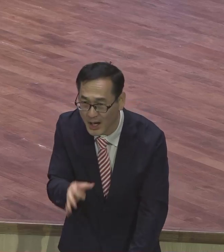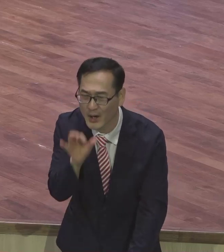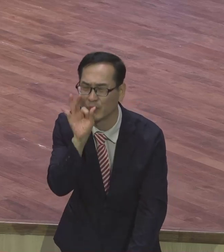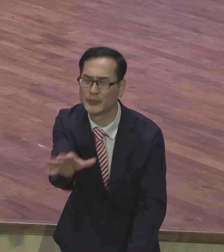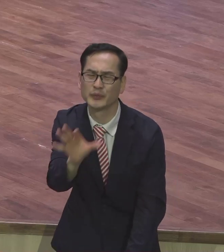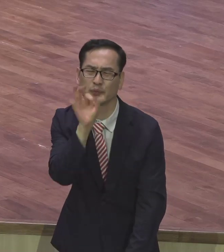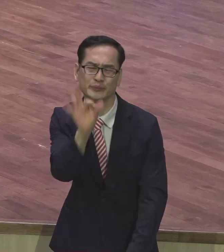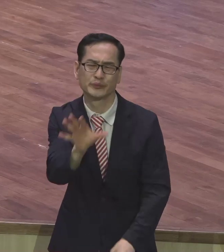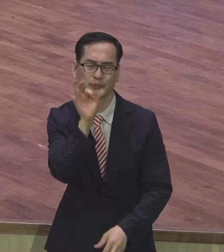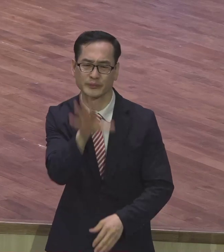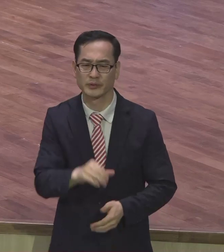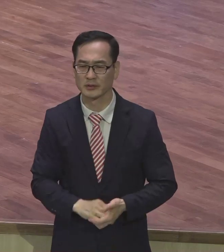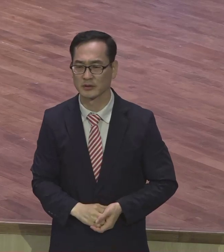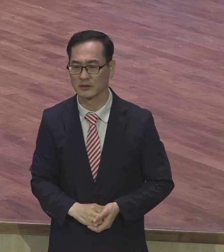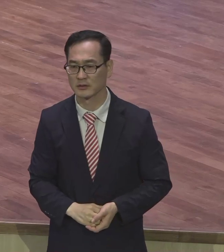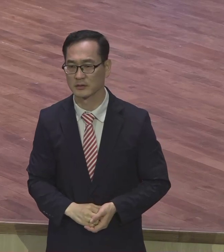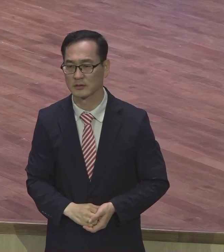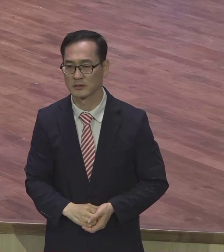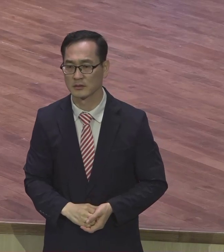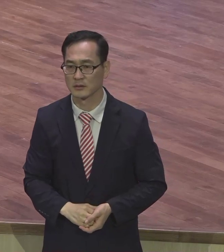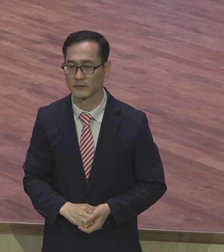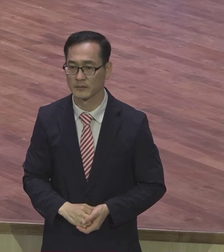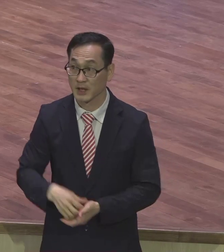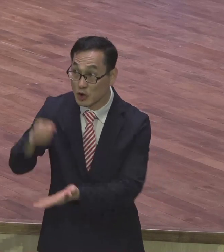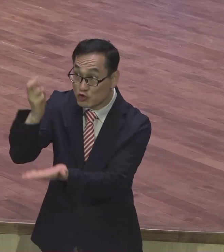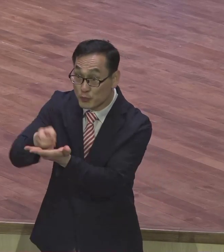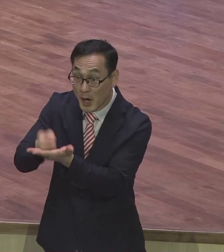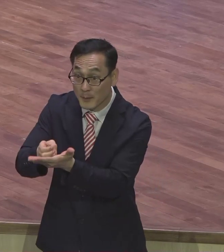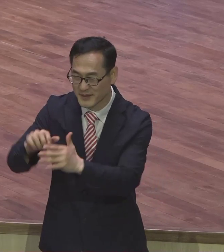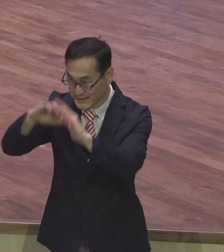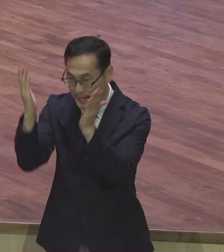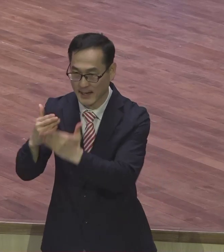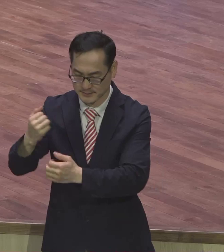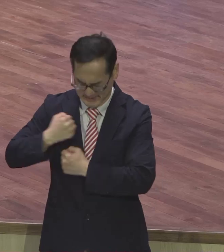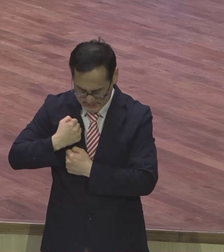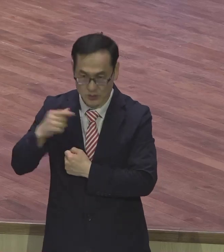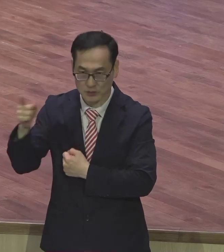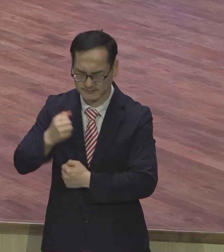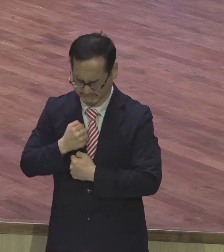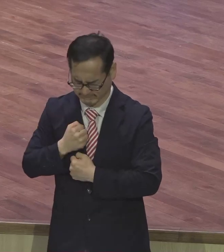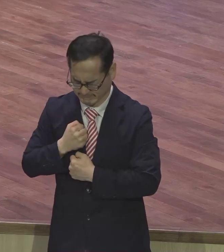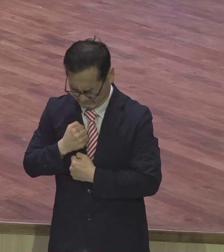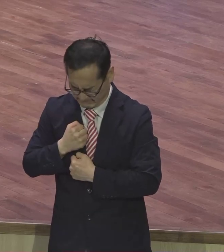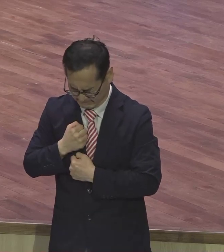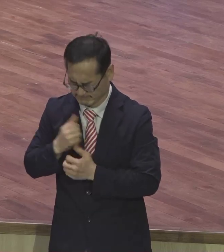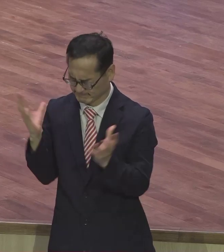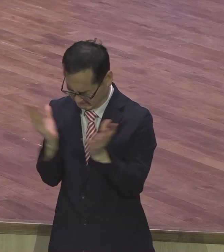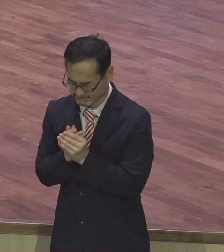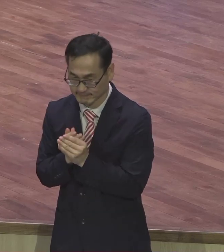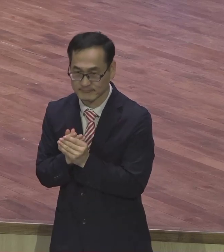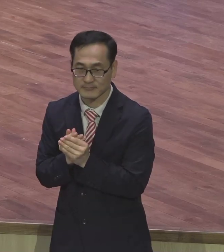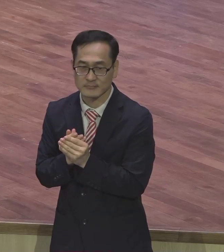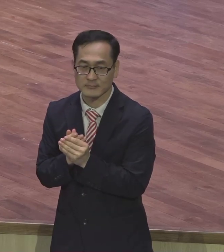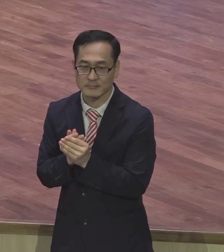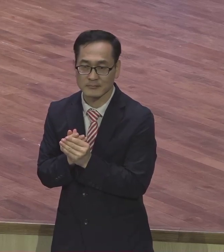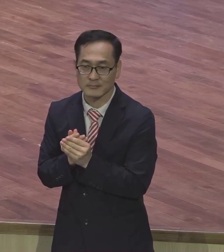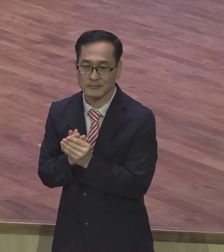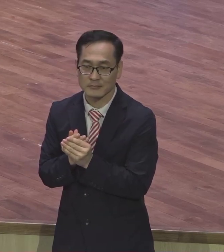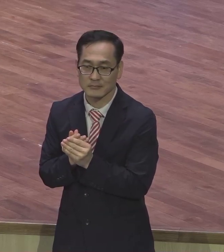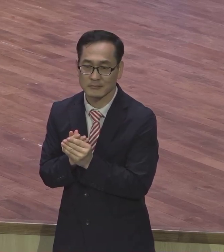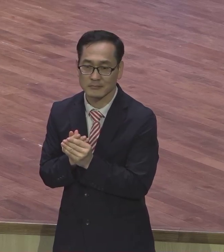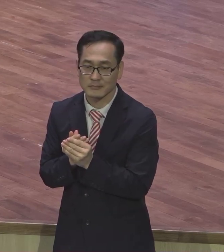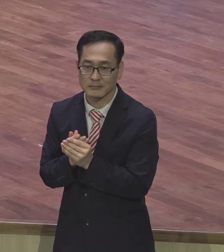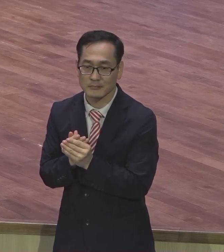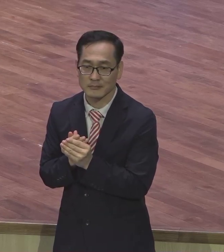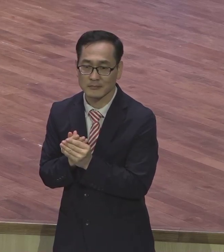그 율법을 예수님이 대신 다 지키시고 그 율법을 완성하신 분이 누구냐 예수 그리스도다